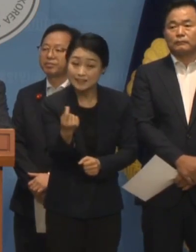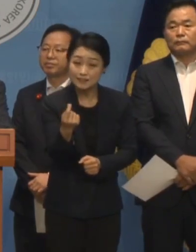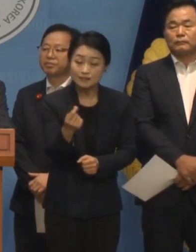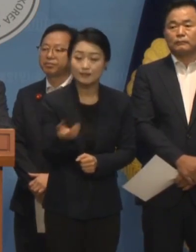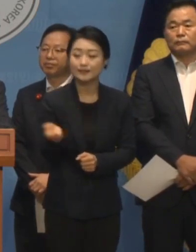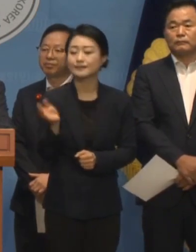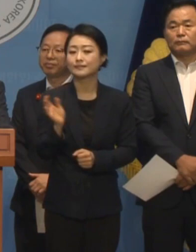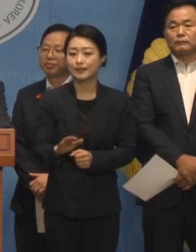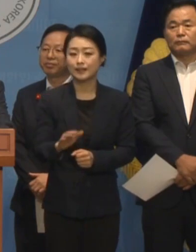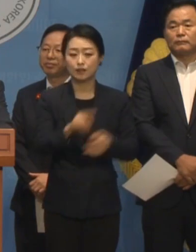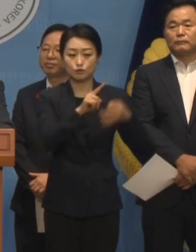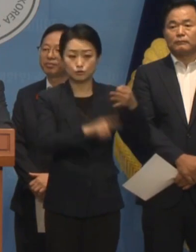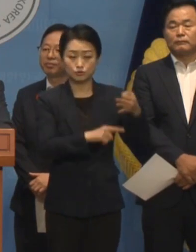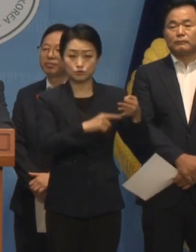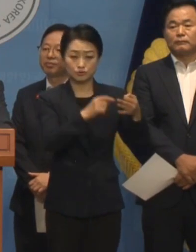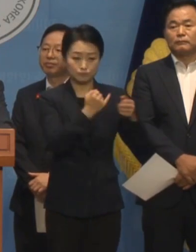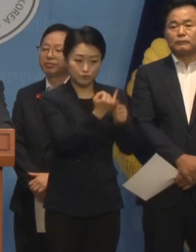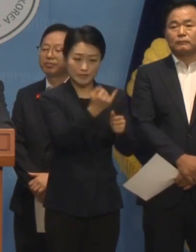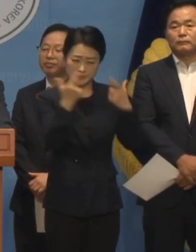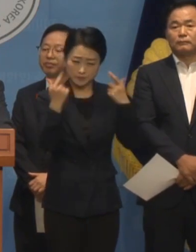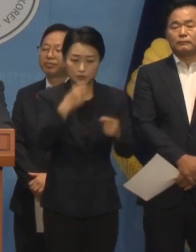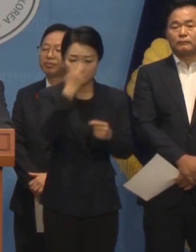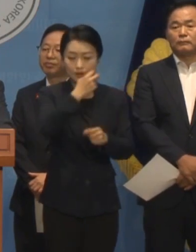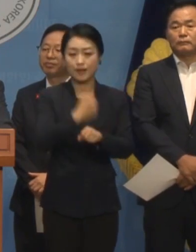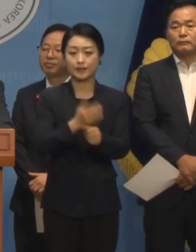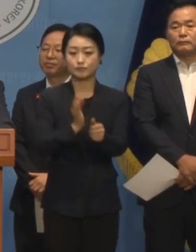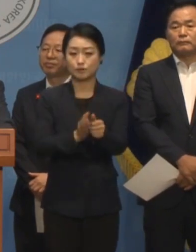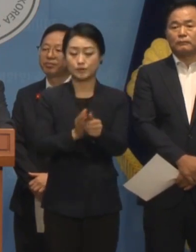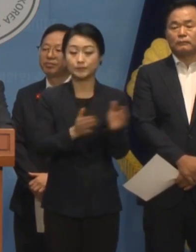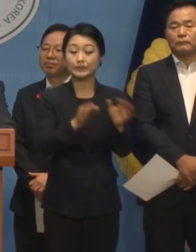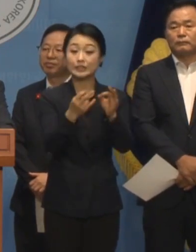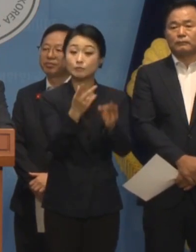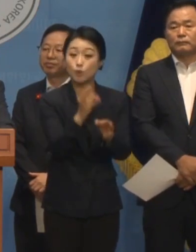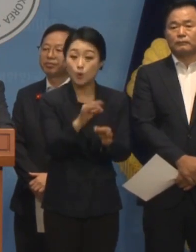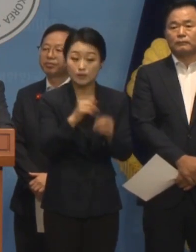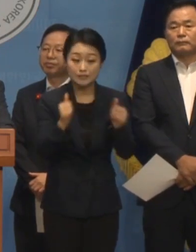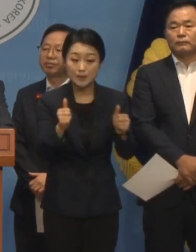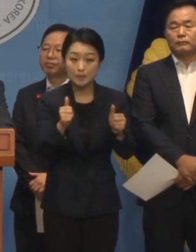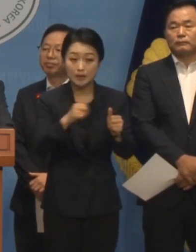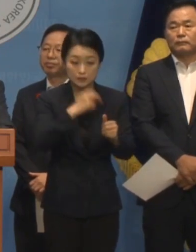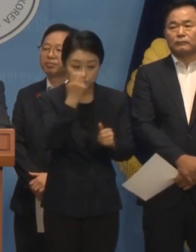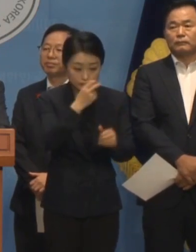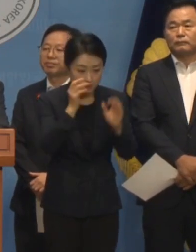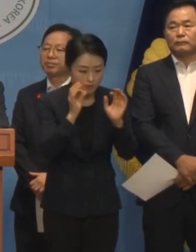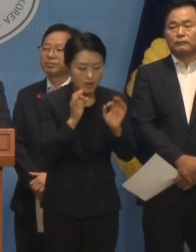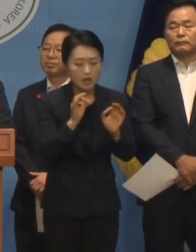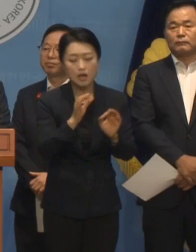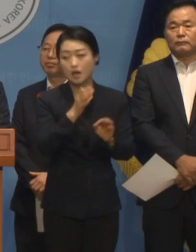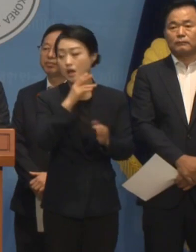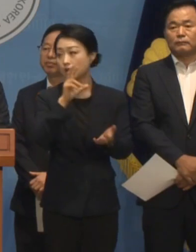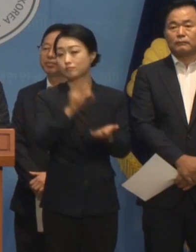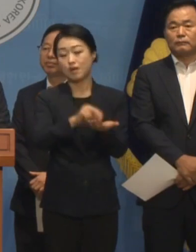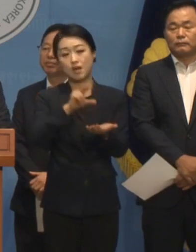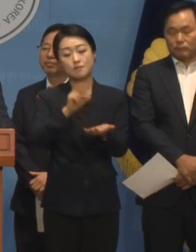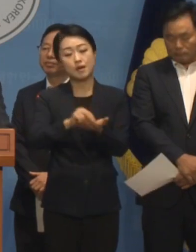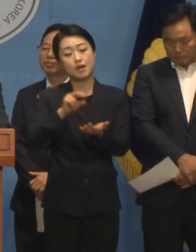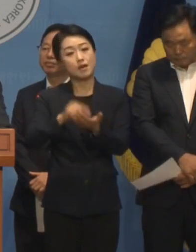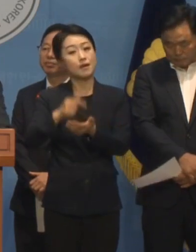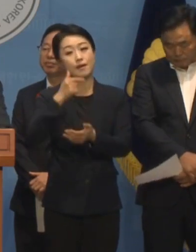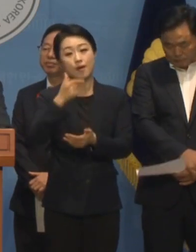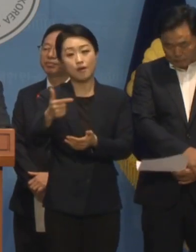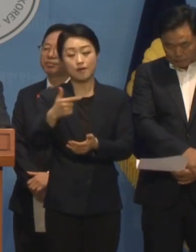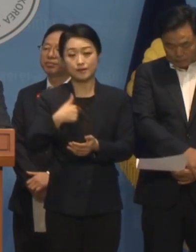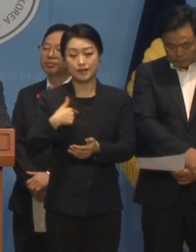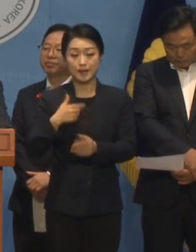됩니다. 저는 김용 전 부원장과 관련된 재판과 수사의 문제점을 지속적으로